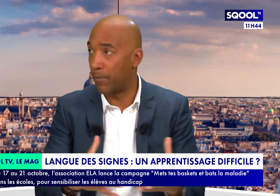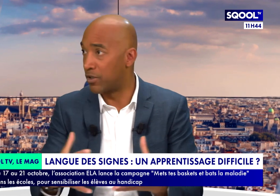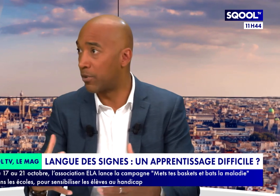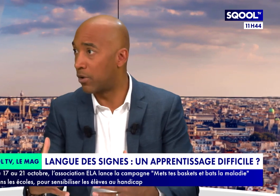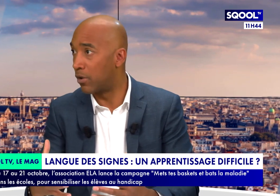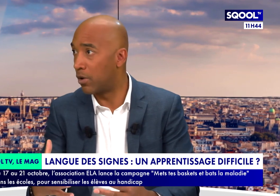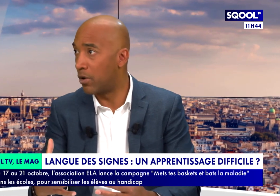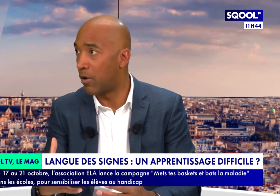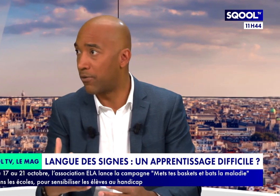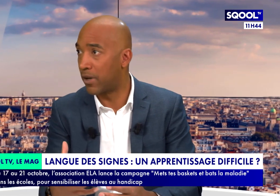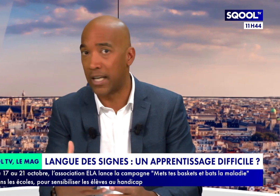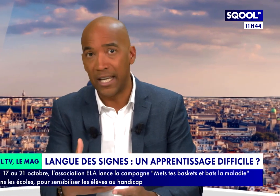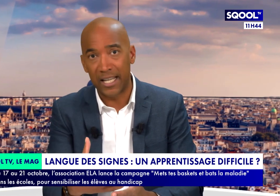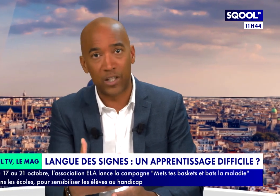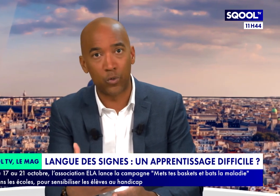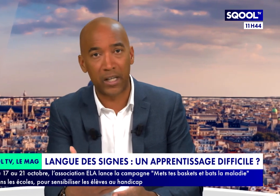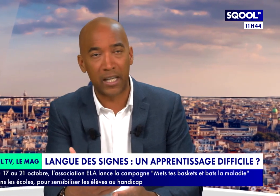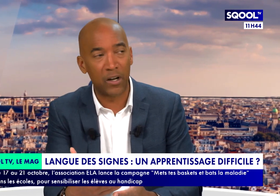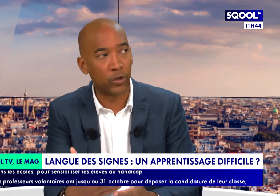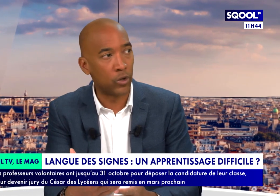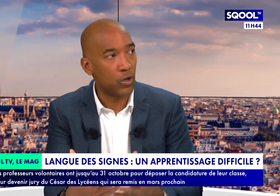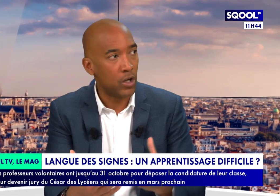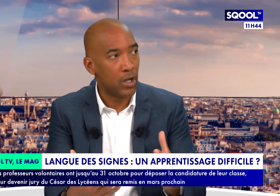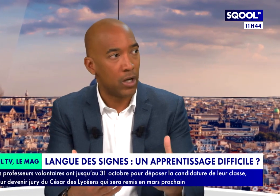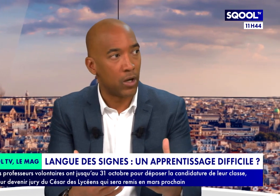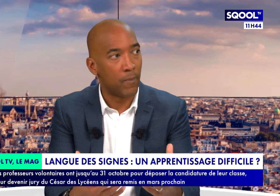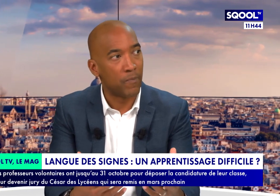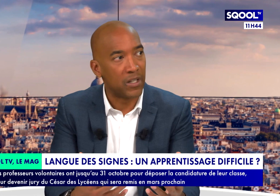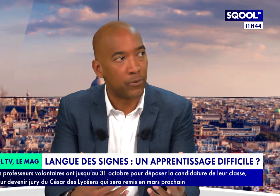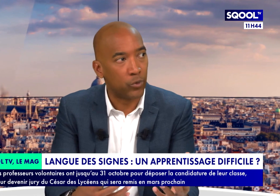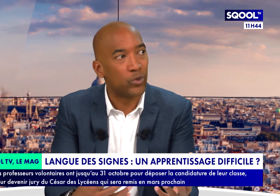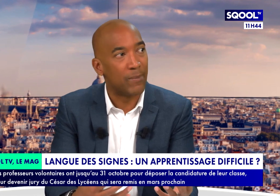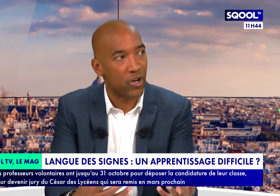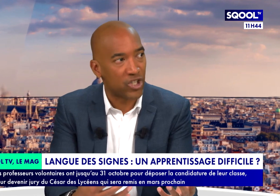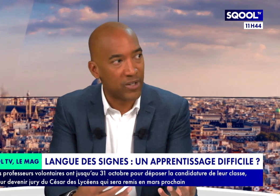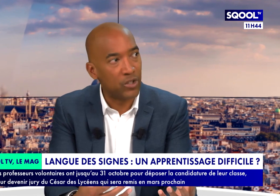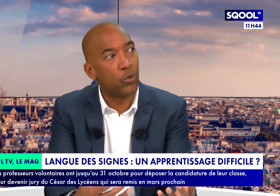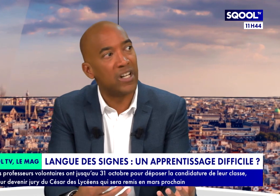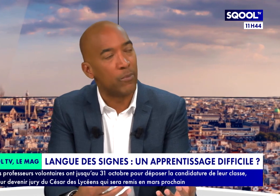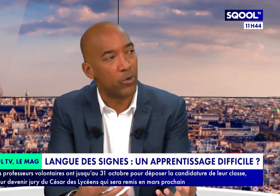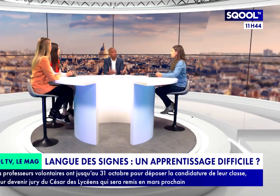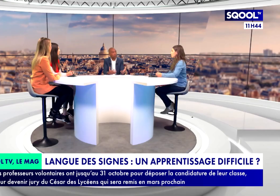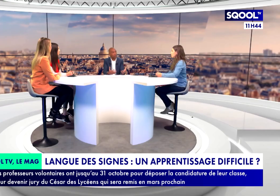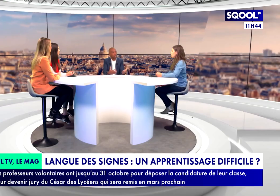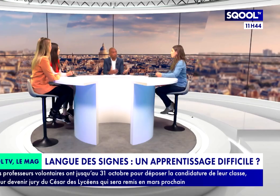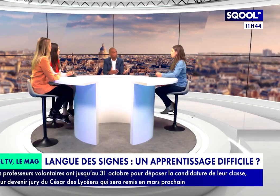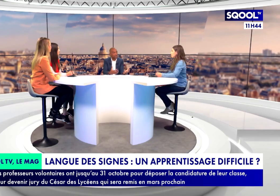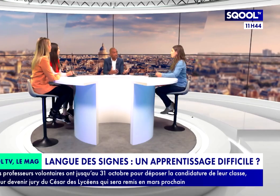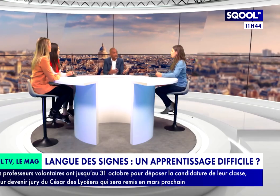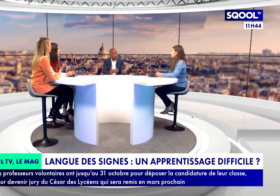par exemple, que leur enfant est sourd et malentendant ? Il faut tout d'abord, j'imagine, trouver les mots, car ils sont peut-être un petit